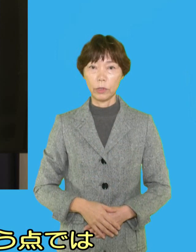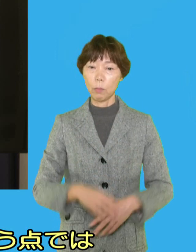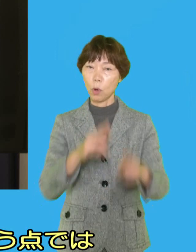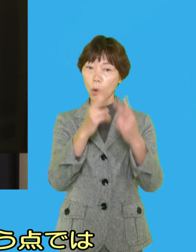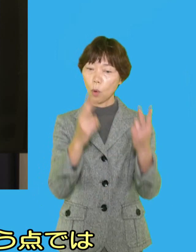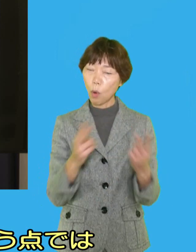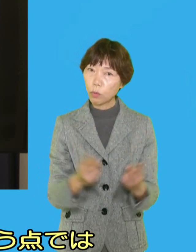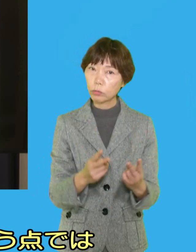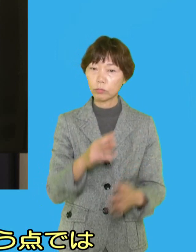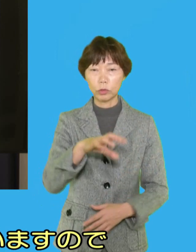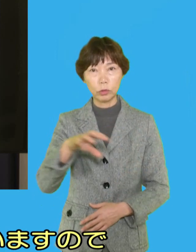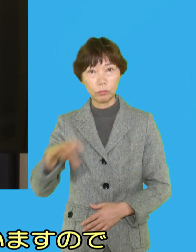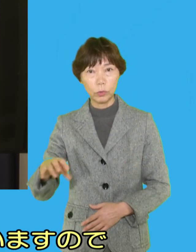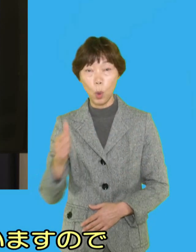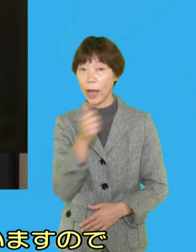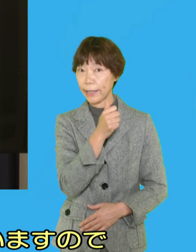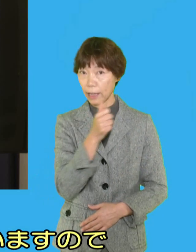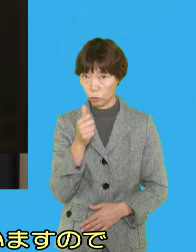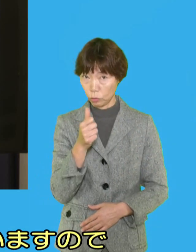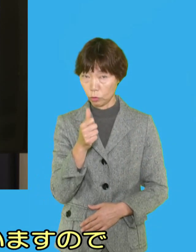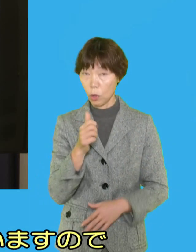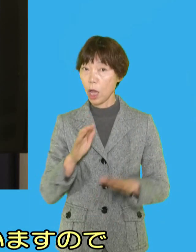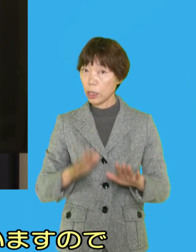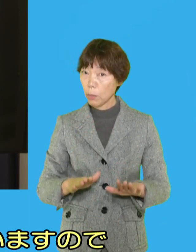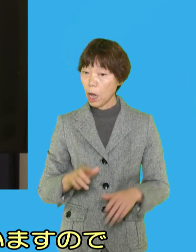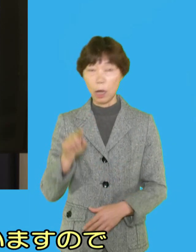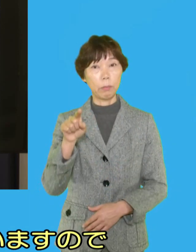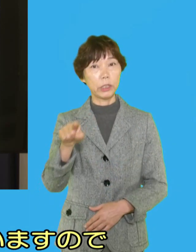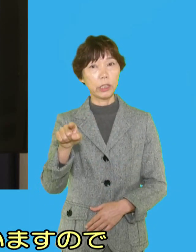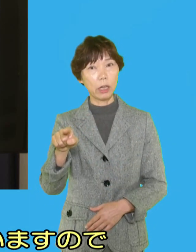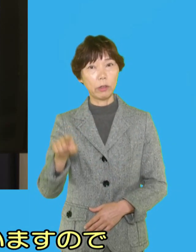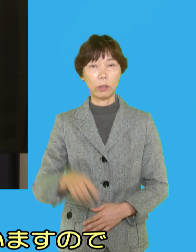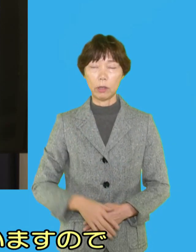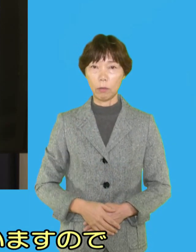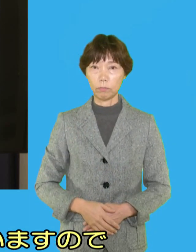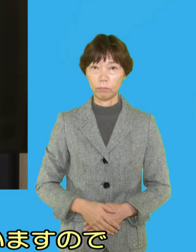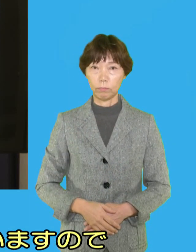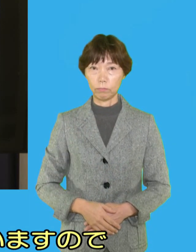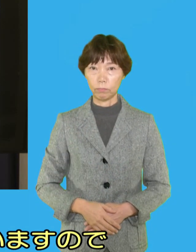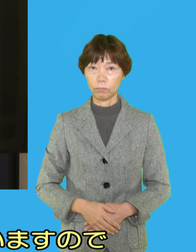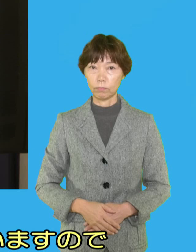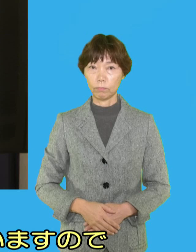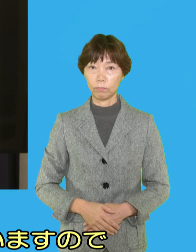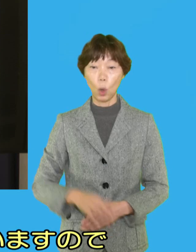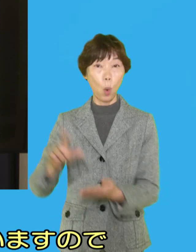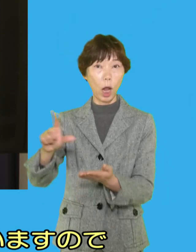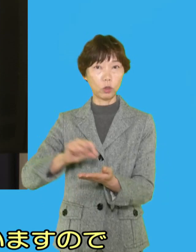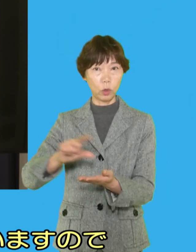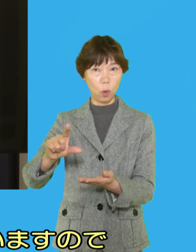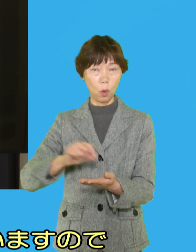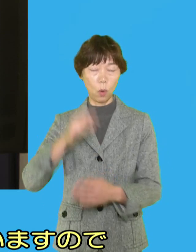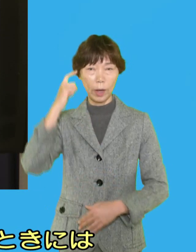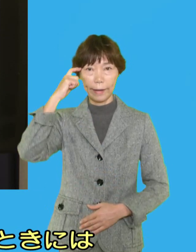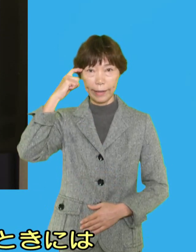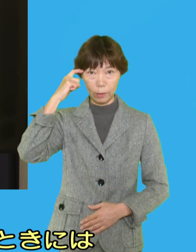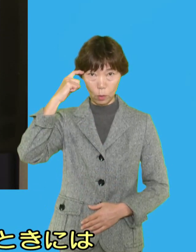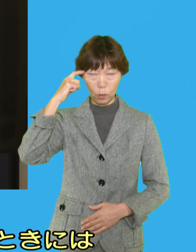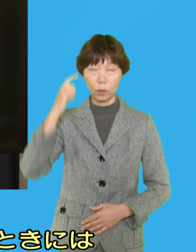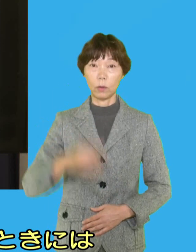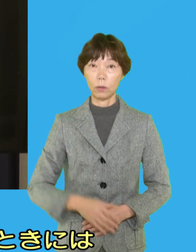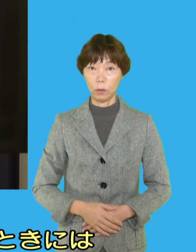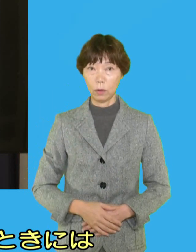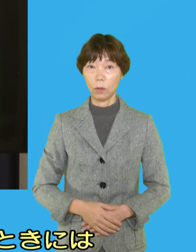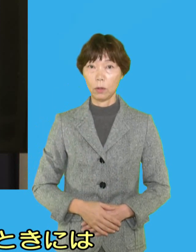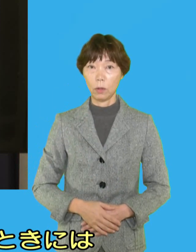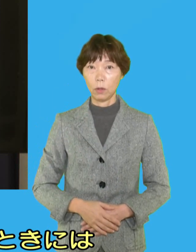イダンスという点では、今このビジターセンターというものを活用することを検討していますので、博物